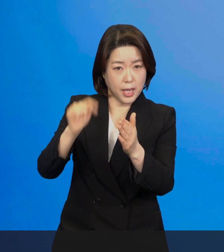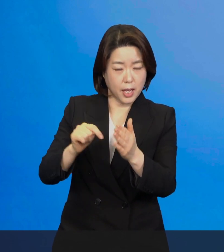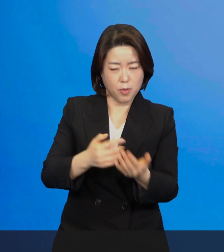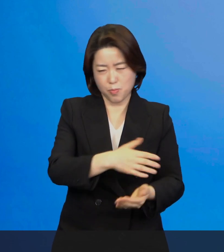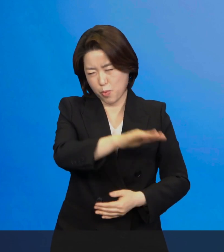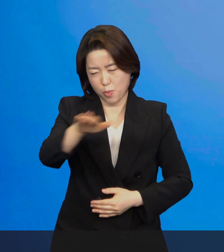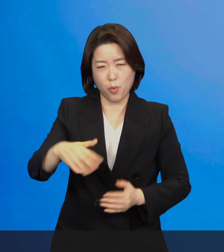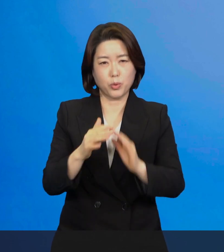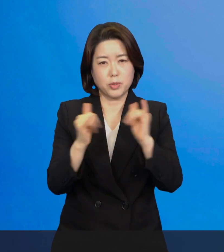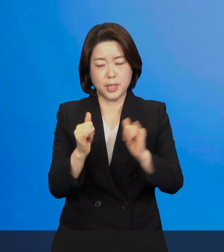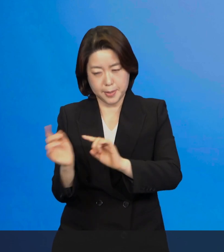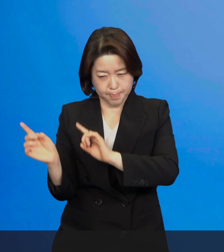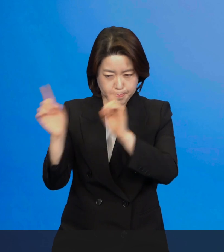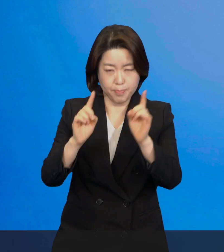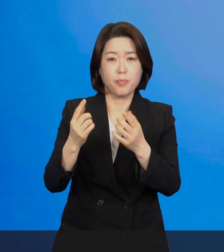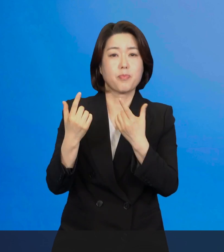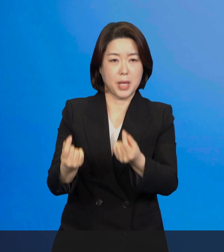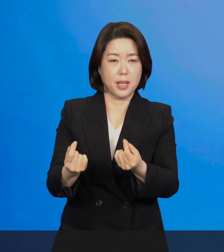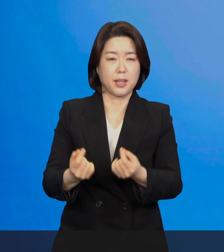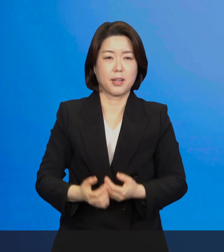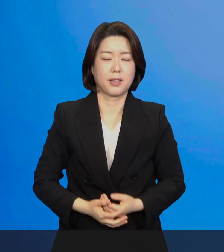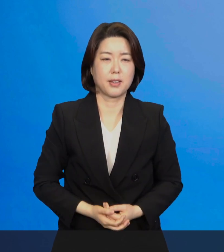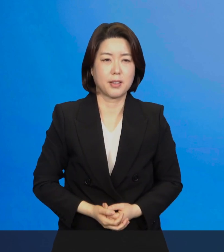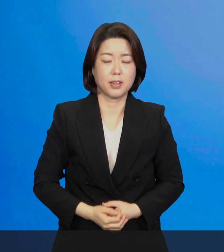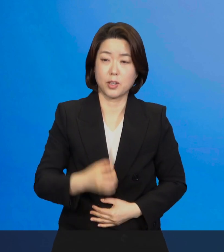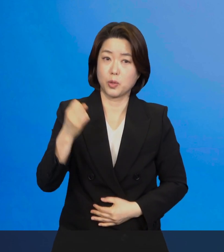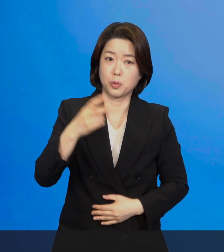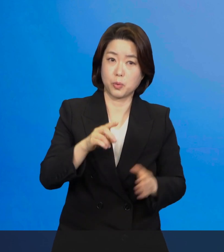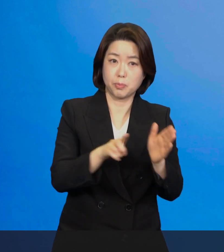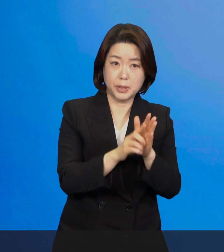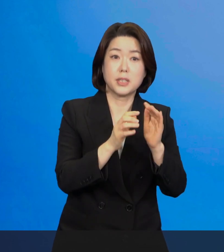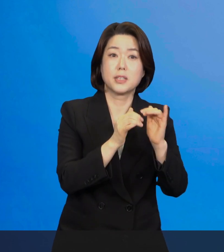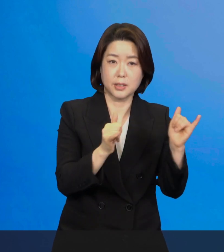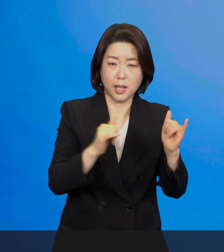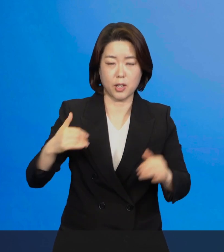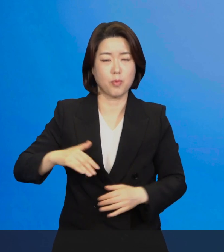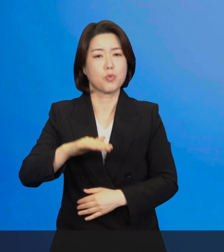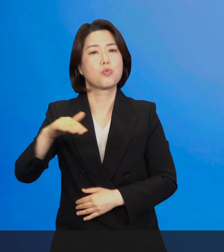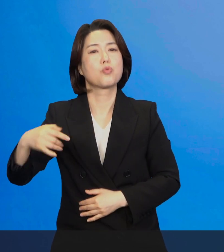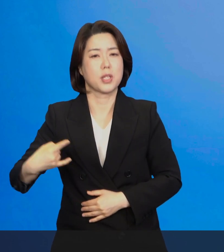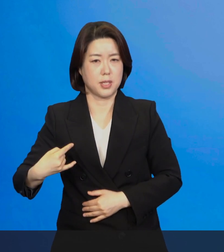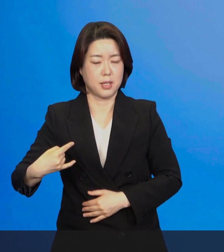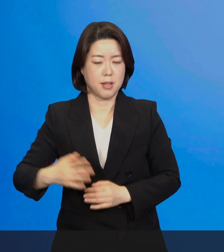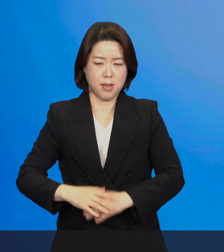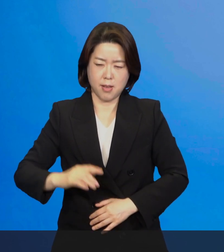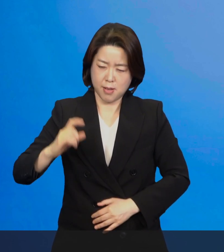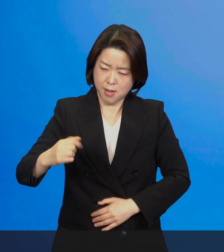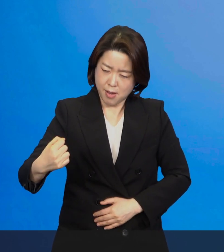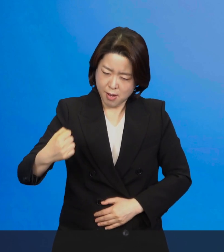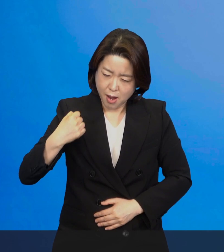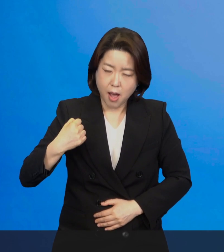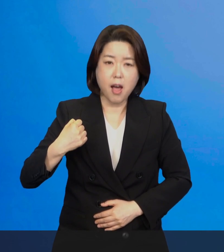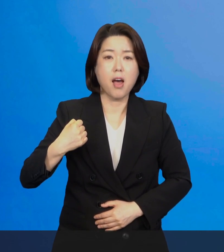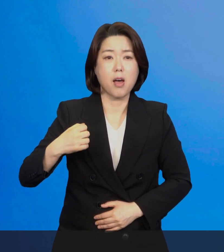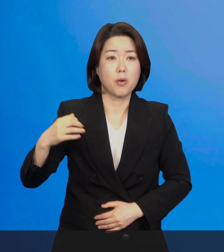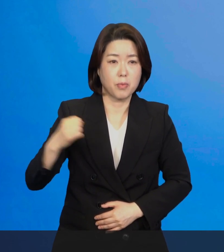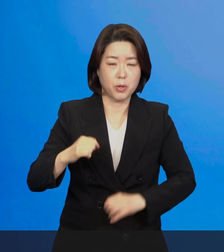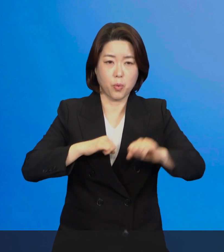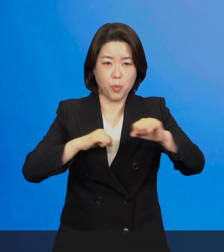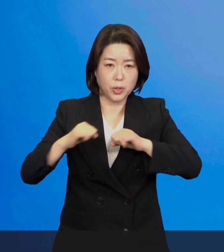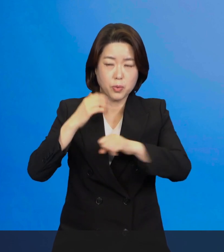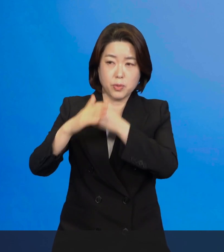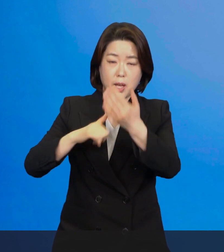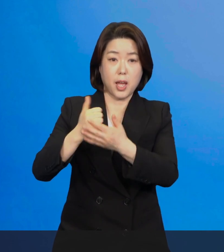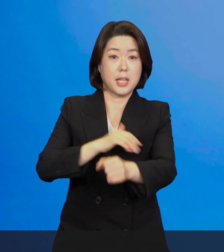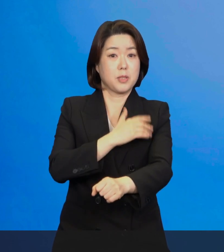사람이 살아나게 될 것입니다. 또한 믿는 사람들인 우리에게 강한 힘으로 활동하시는 하나님의